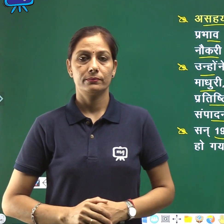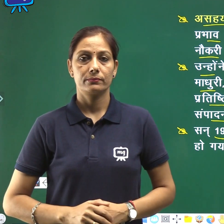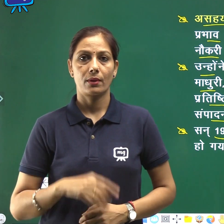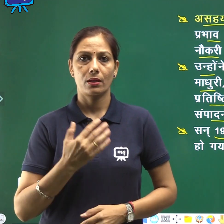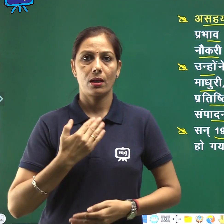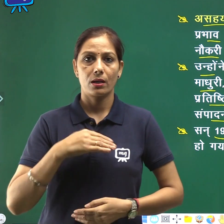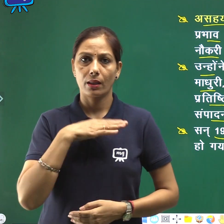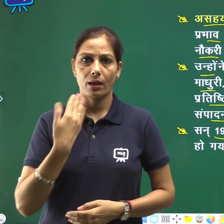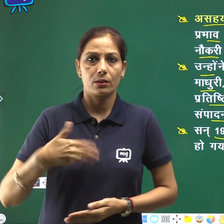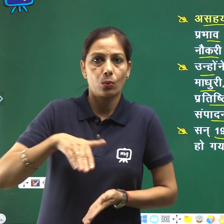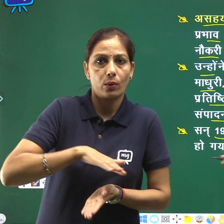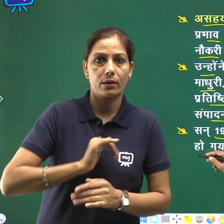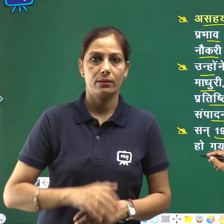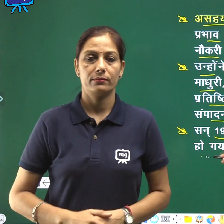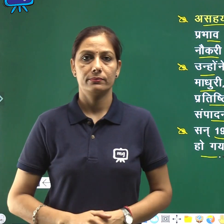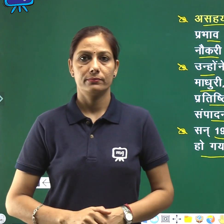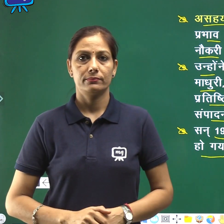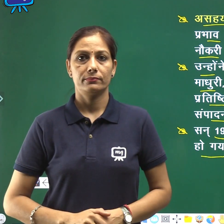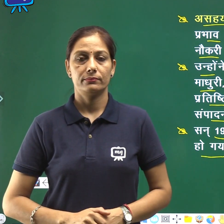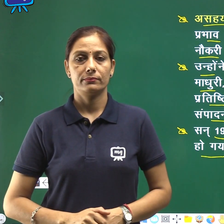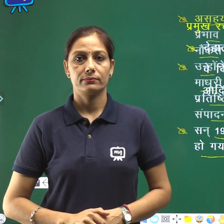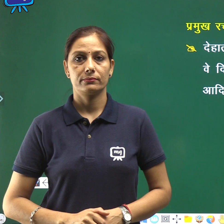इनका देहांत हो गया।